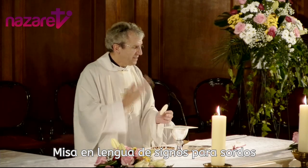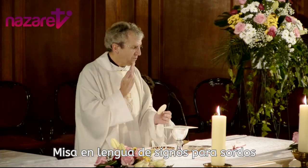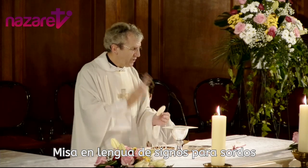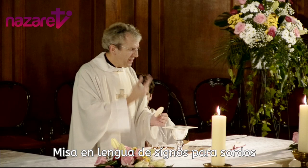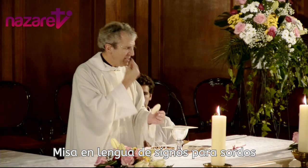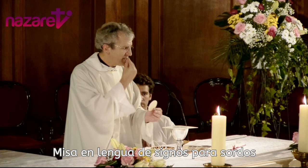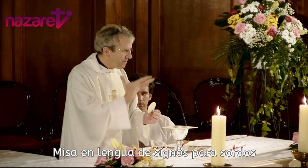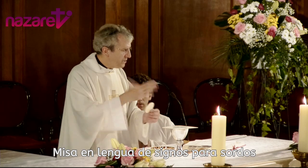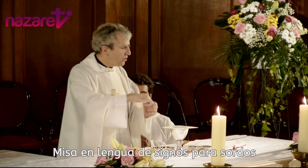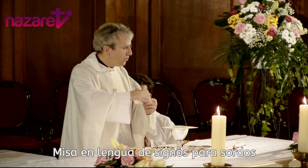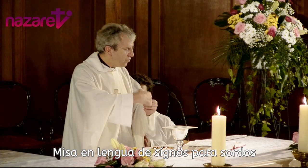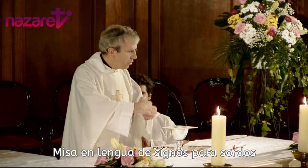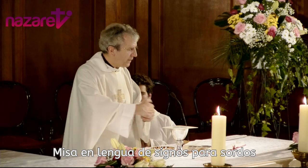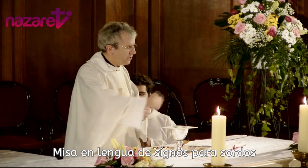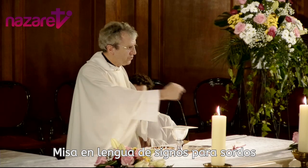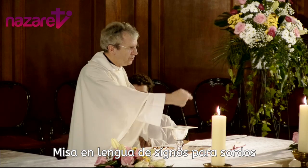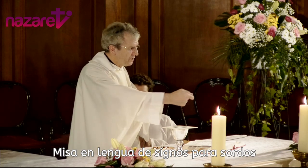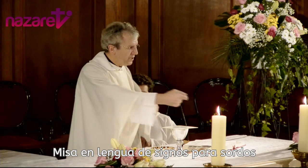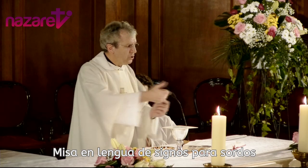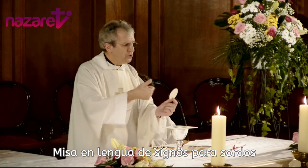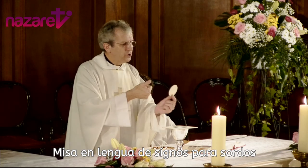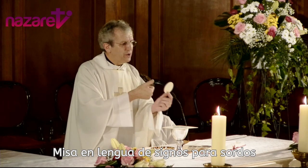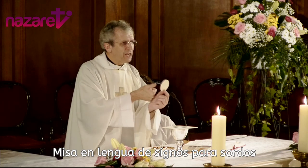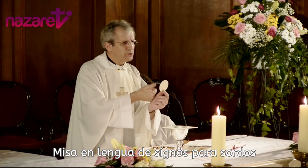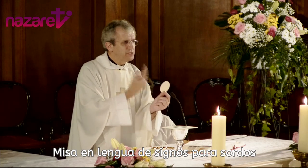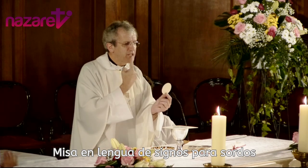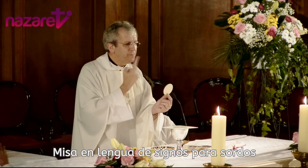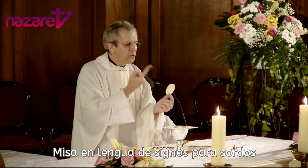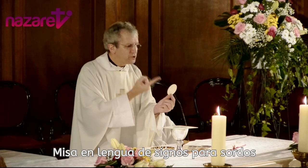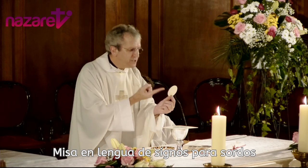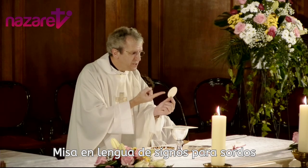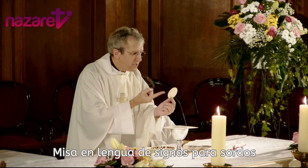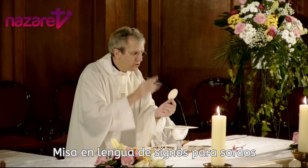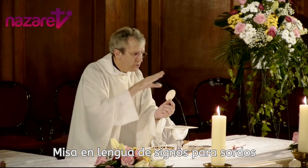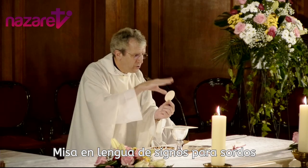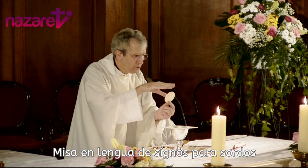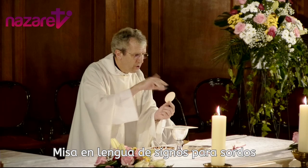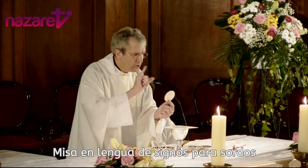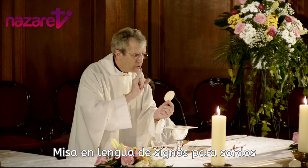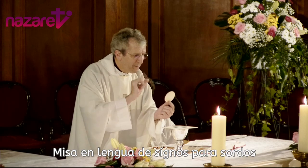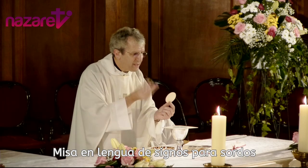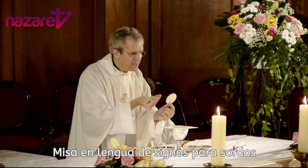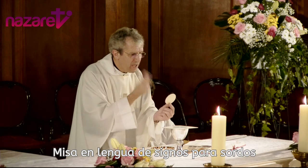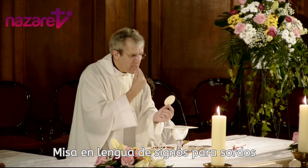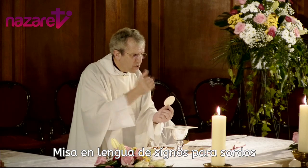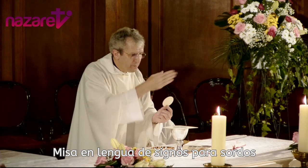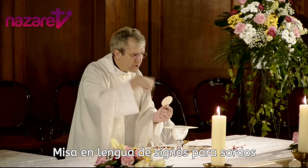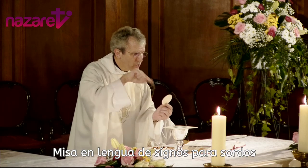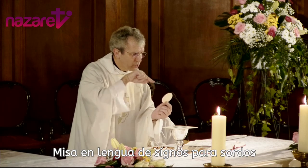Dando gracias, te bendijo, lo partió y lo dio a sus discípulos, diciendo: Tomad y comed todos de